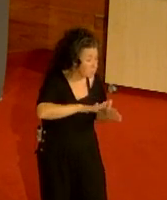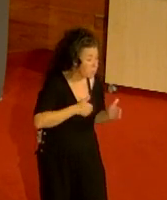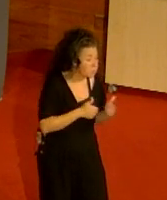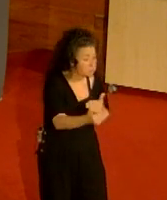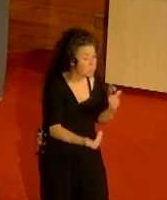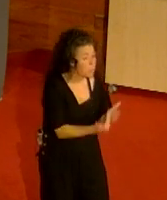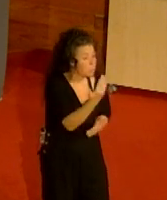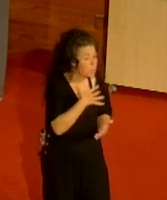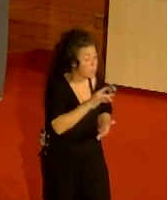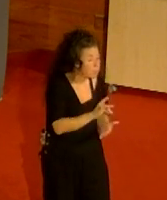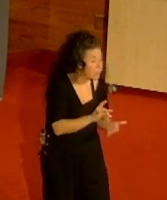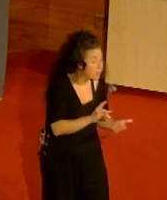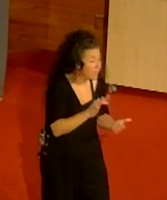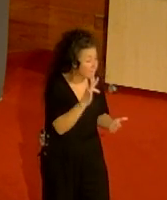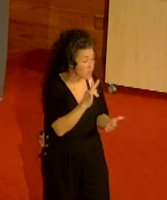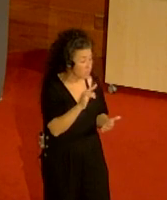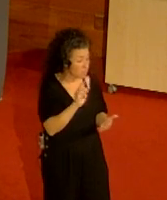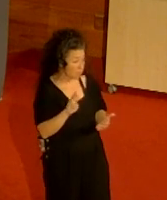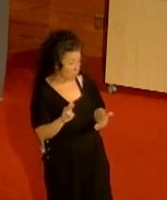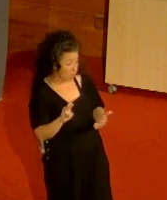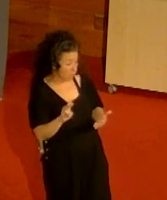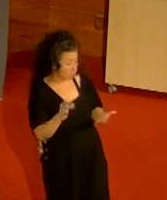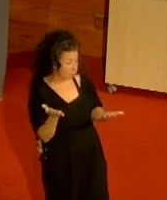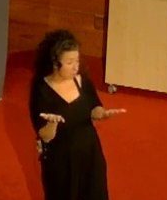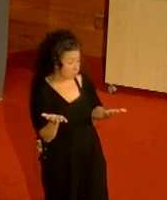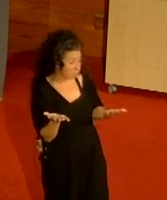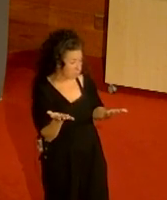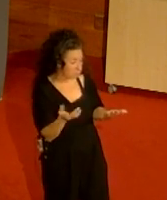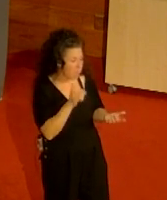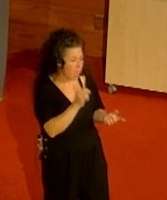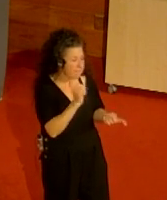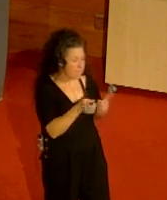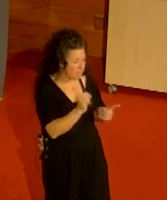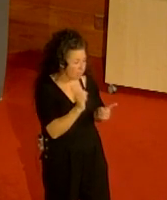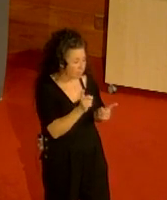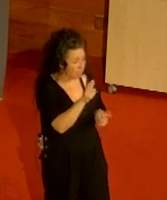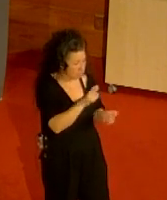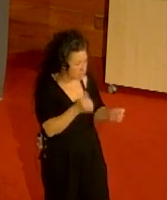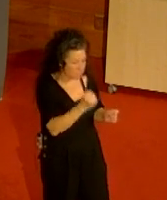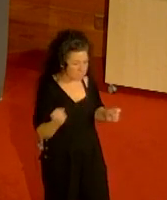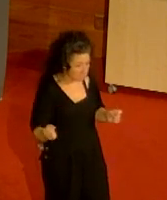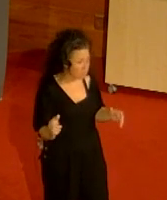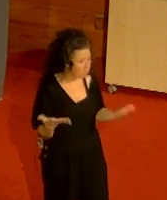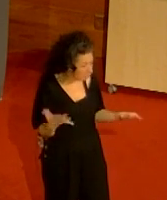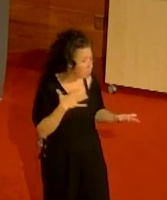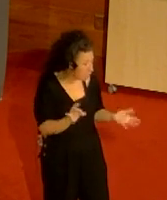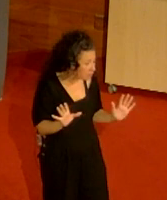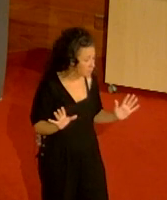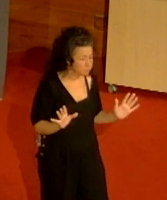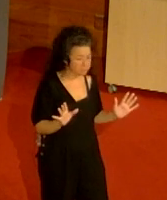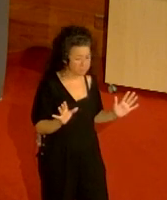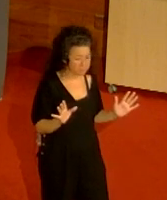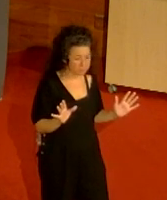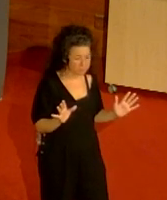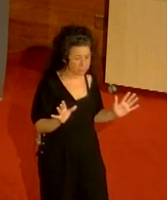pueda ser que Florentino Pérez pues está amenazando, asesinando a personas, ¿no? Y bueno, pues deje de